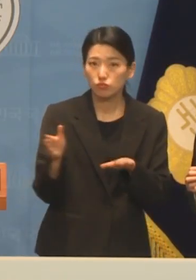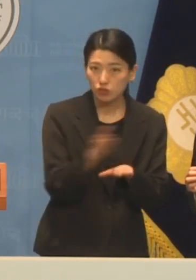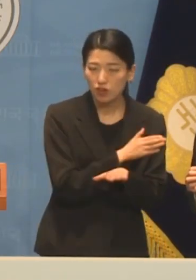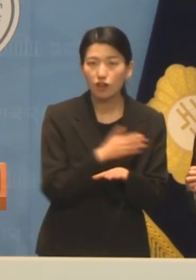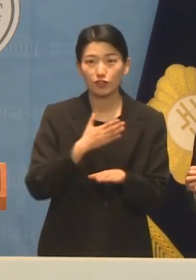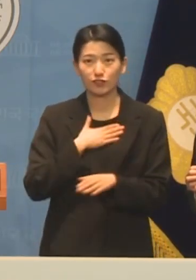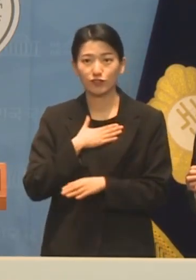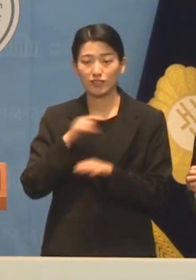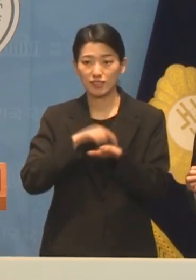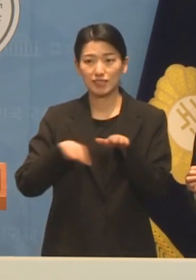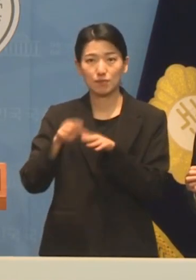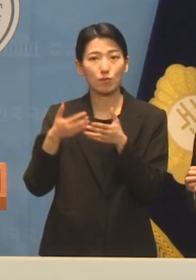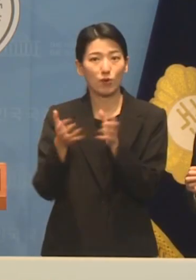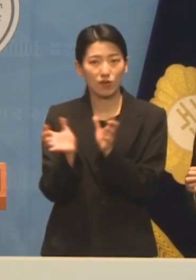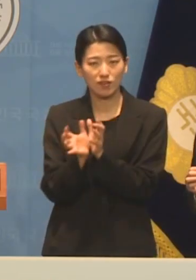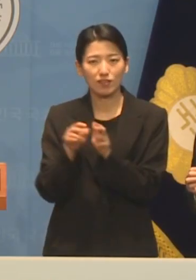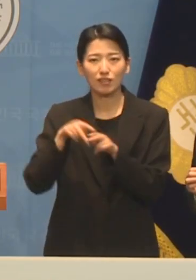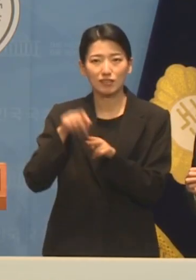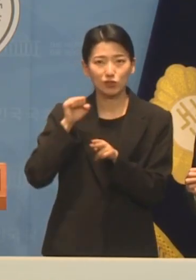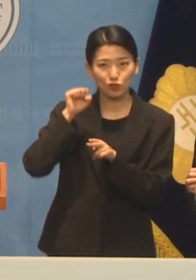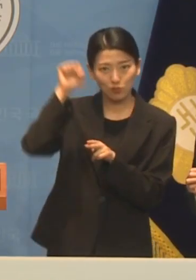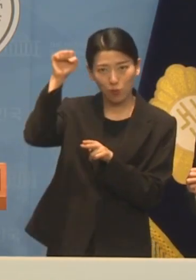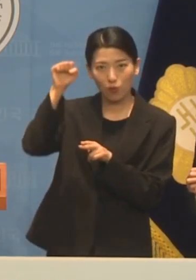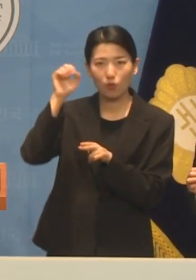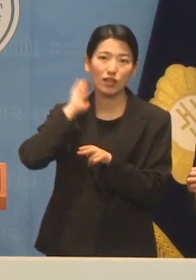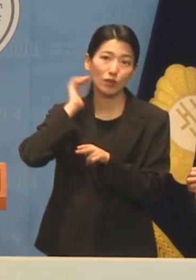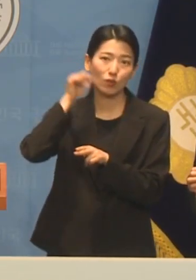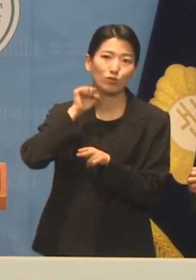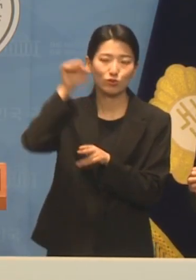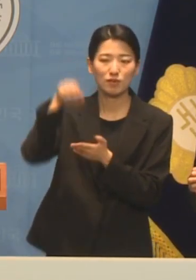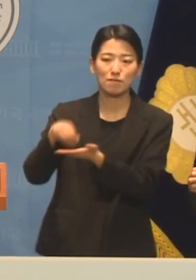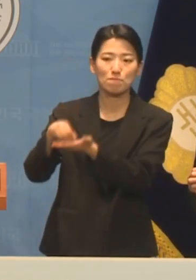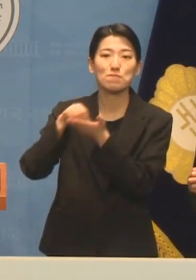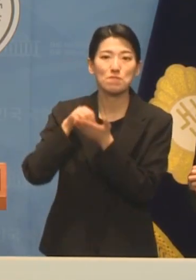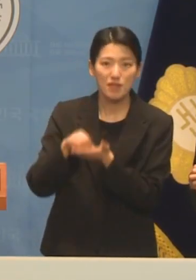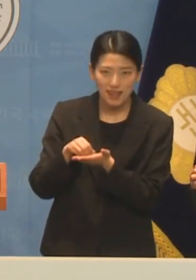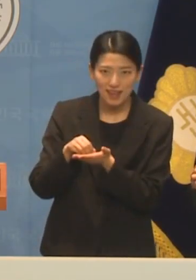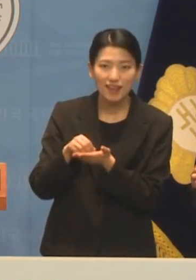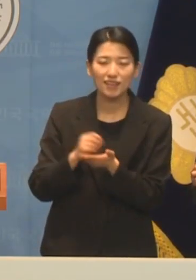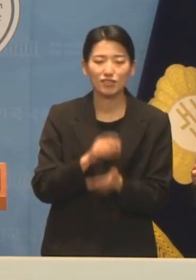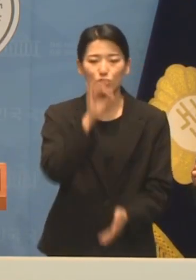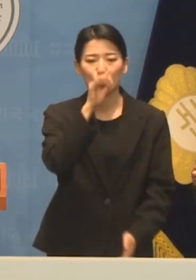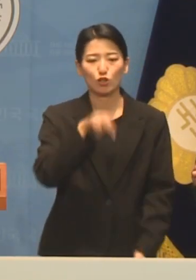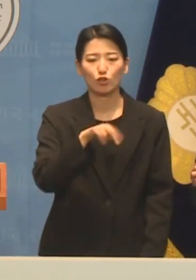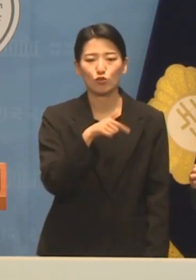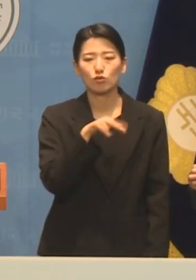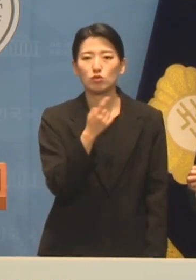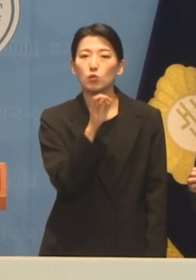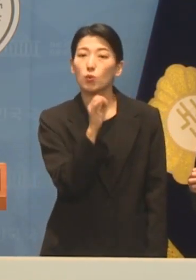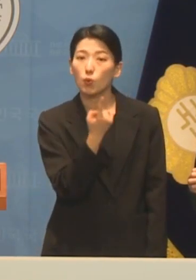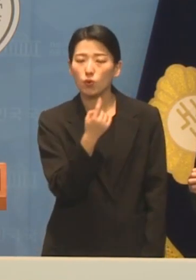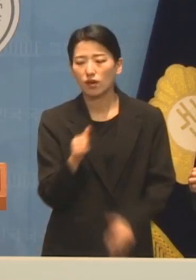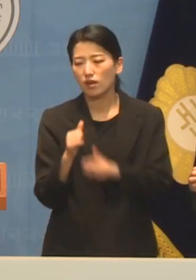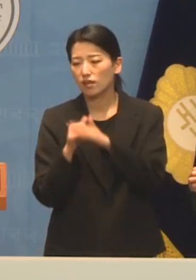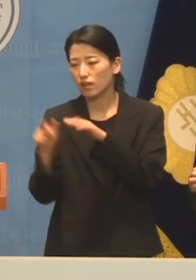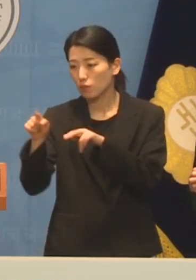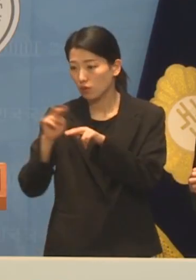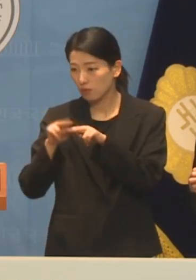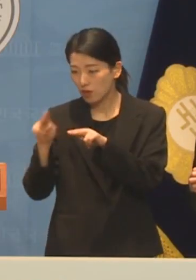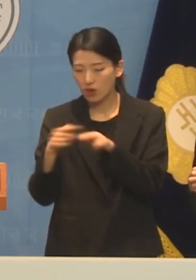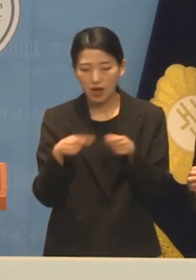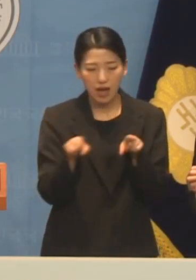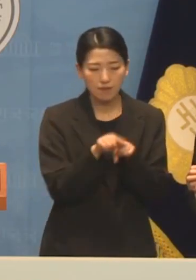시작되었습니다. 김재현 상임대표가 후보로 등록하면서 윤종호 원내대표가 상임대표 직무대행을 겸하게